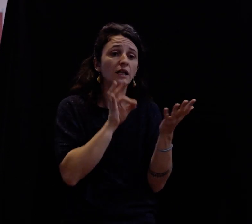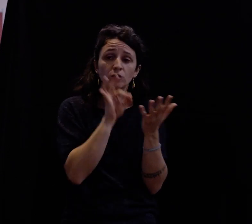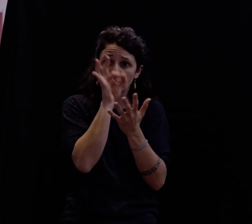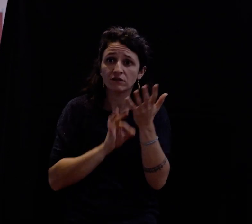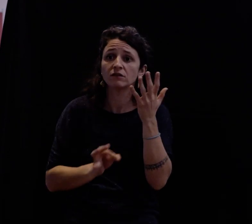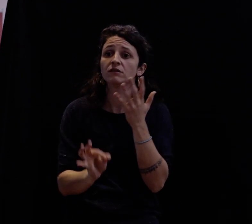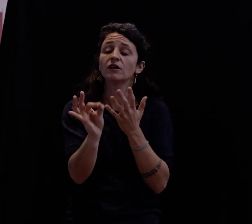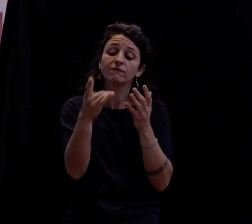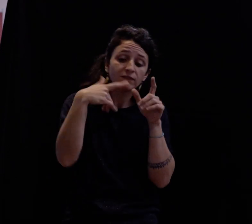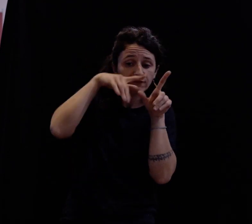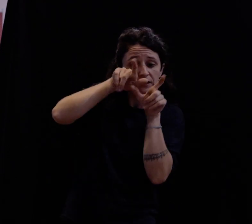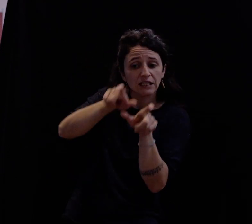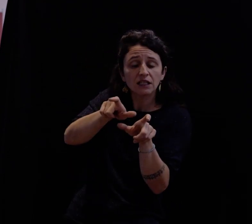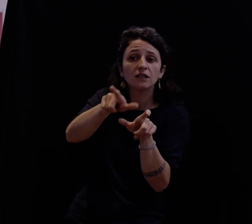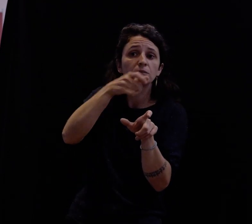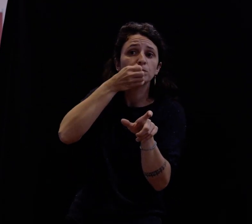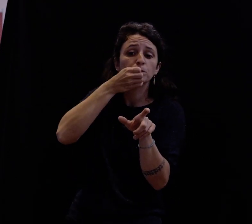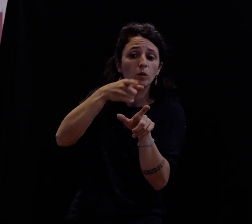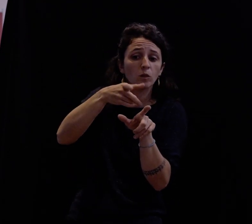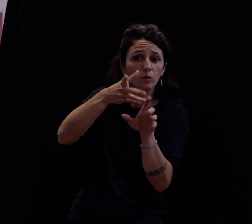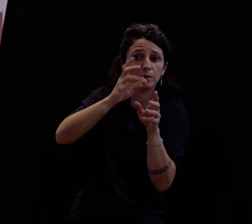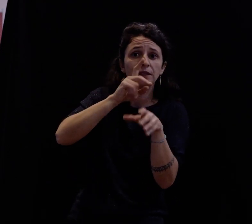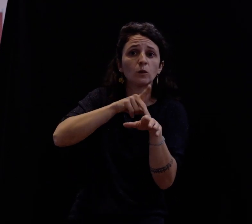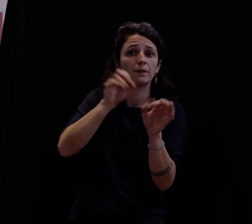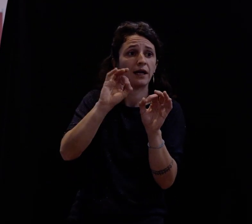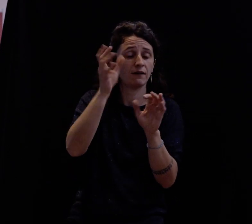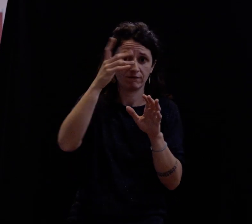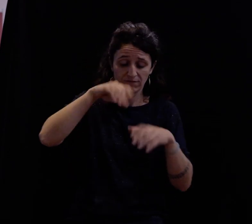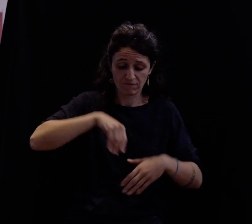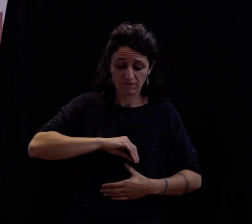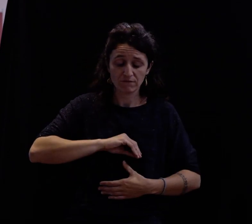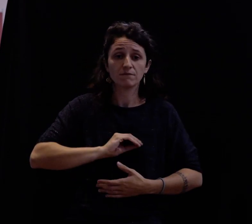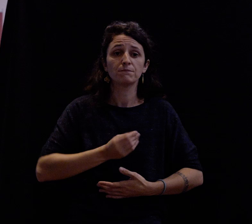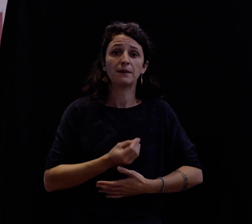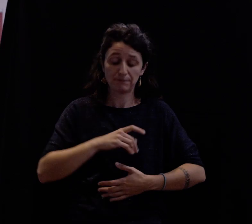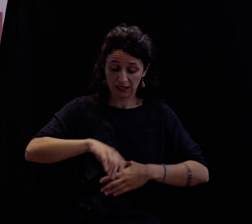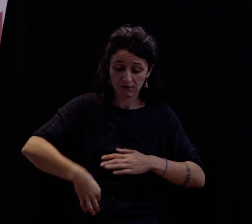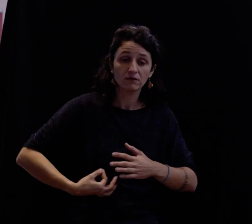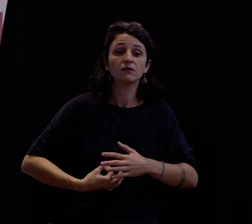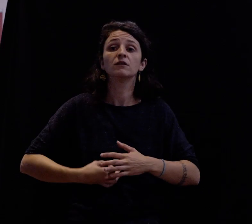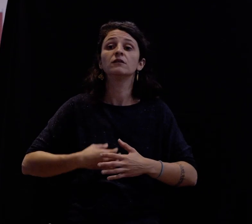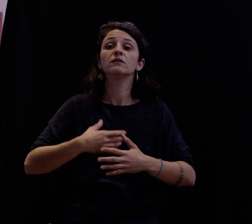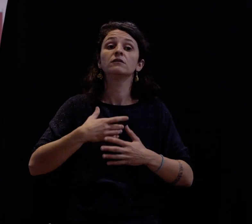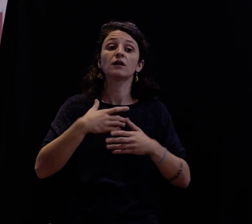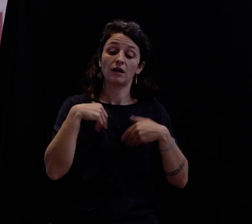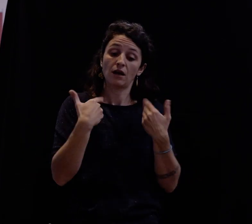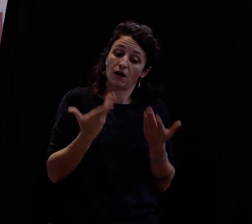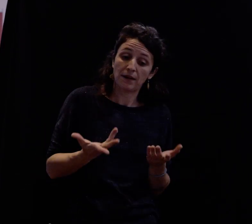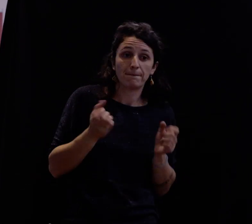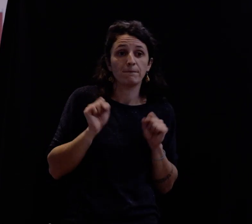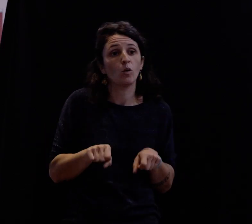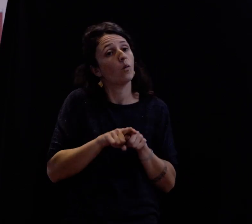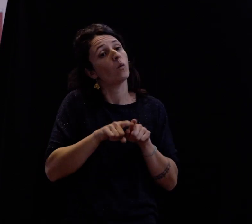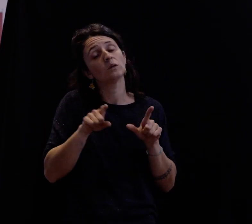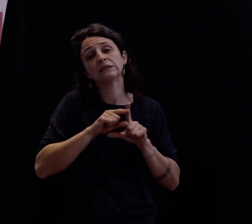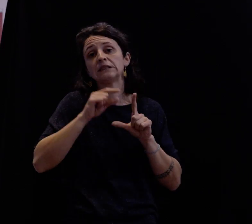réimplante l'embryon dans le ventre des mamans. Et on peut aussi avoir recours soit à des dons de gamètes, soit à des dons